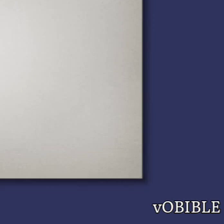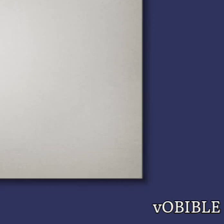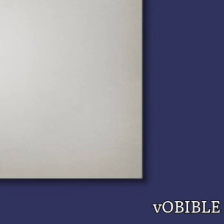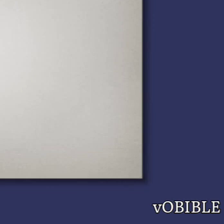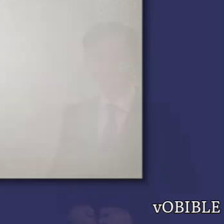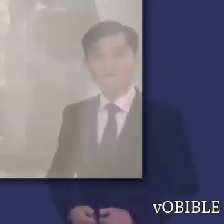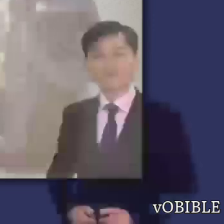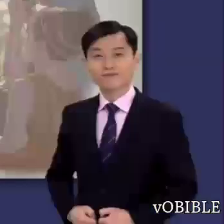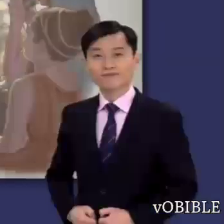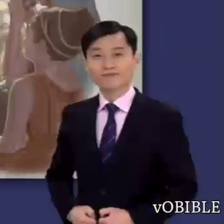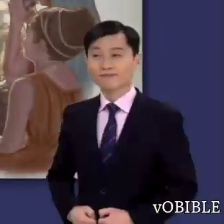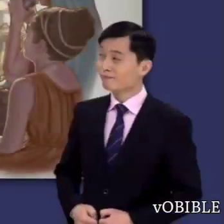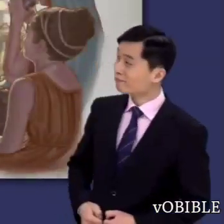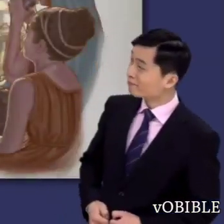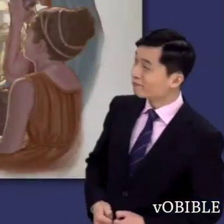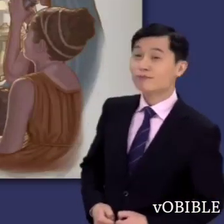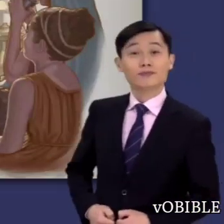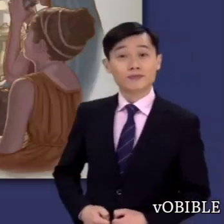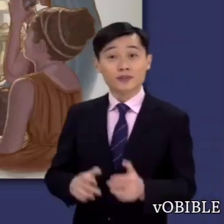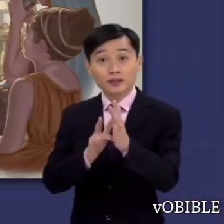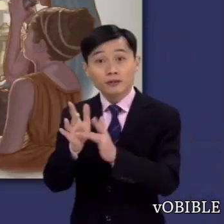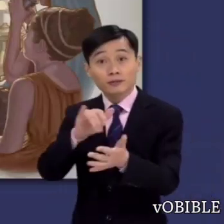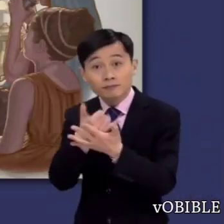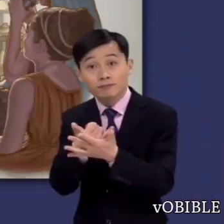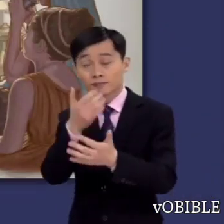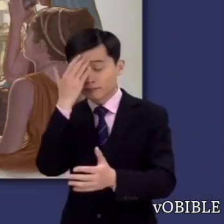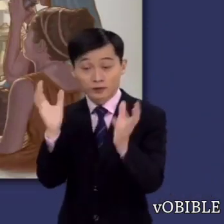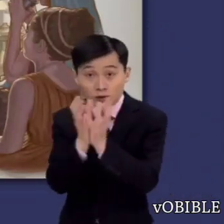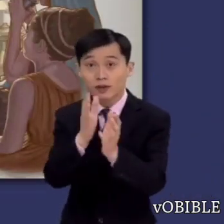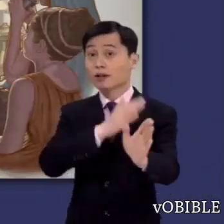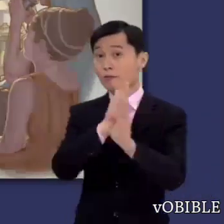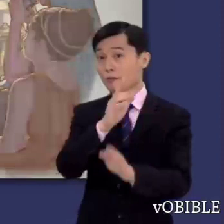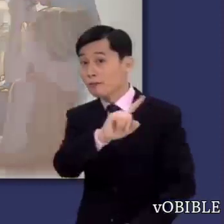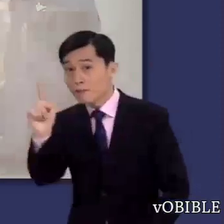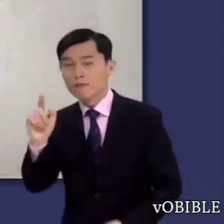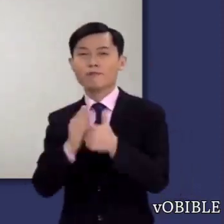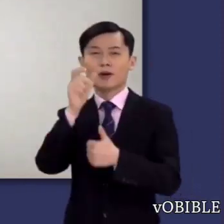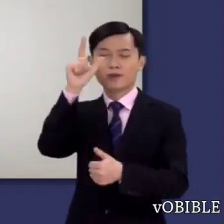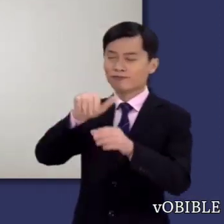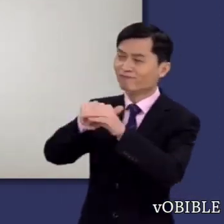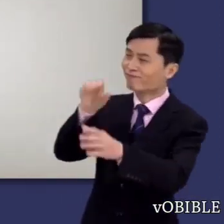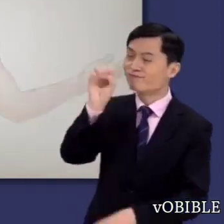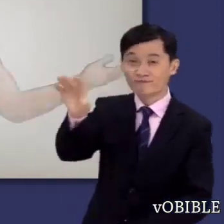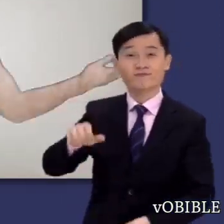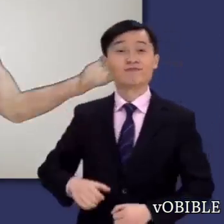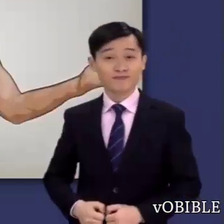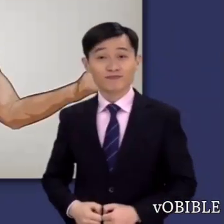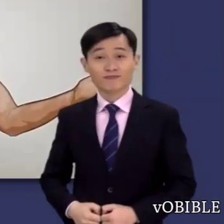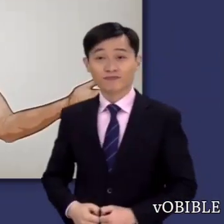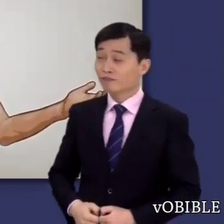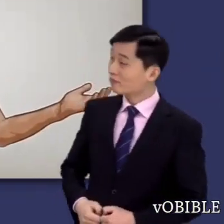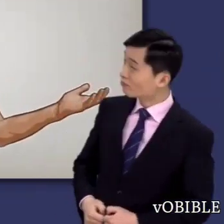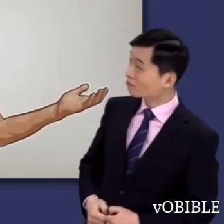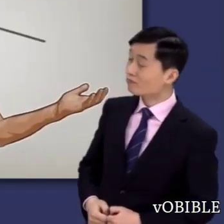第十一章，保罗说明该如何举行主的晚餐。第十二章，保罗强调